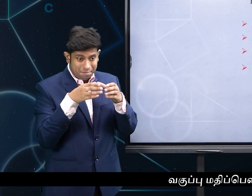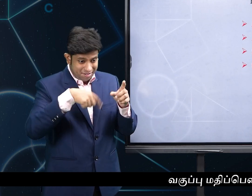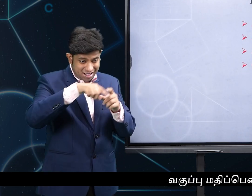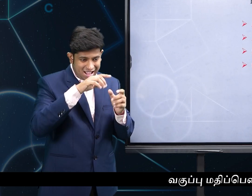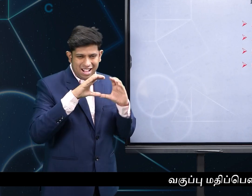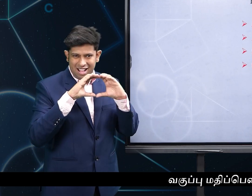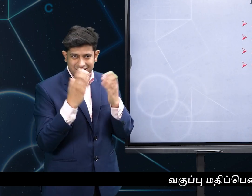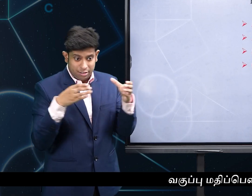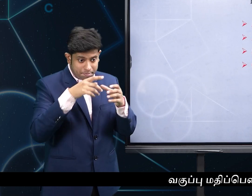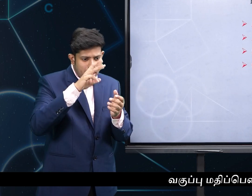வகுப்பு மதிப்பெண்கள்,